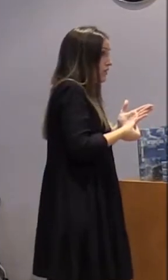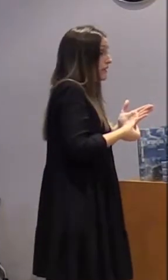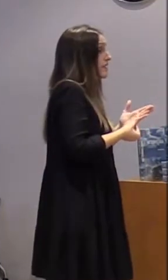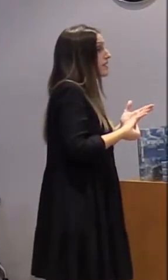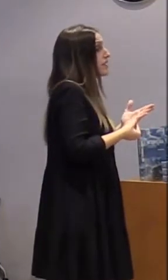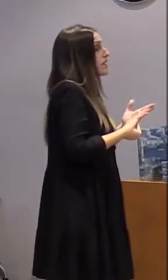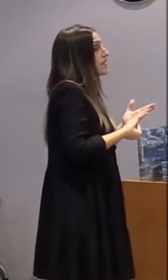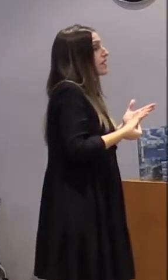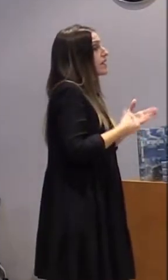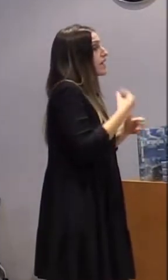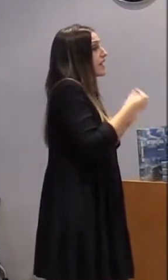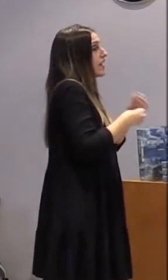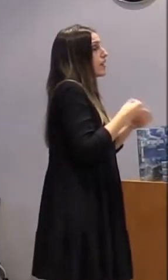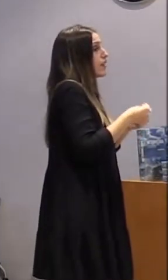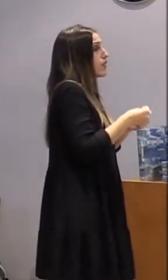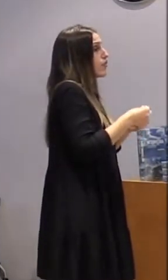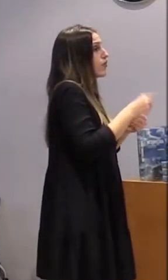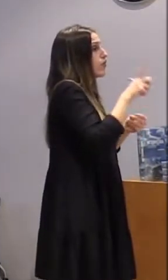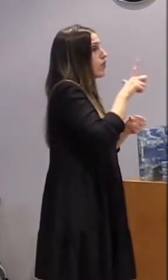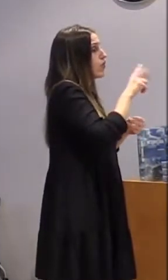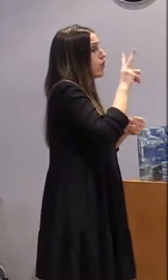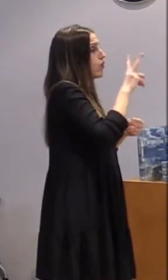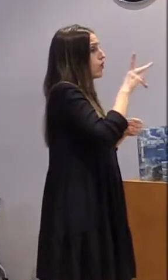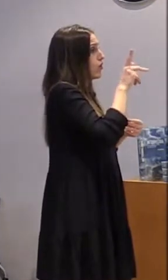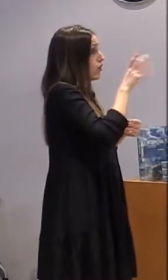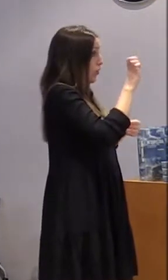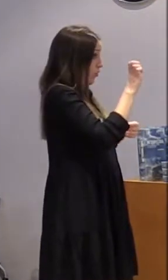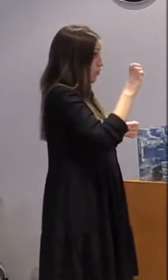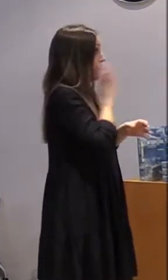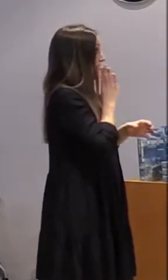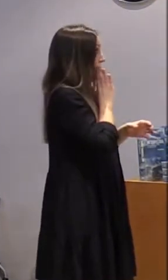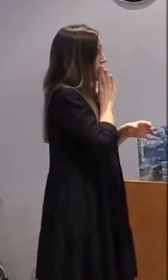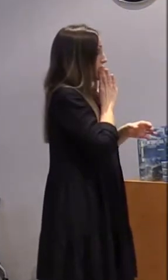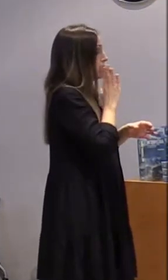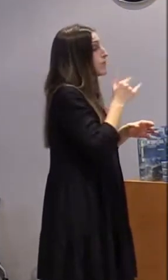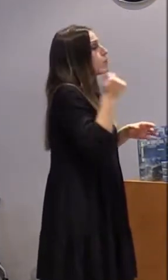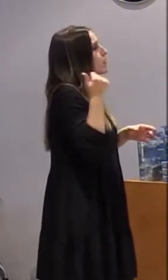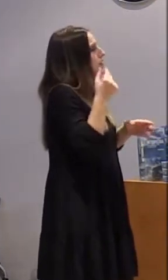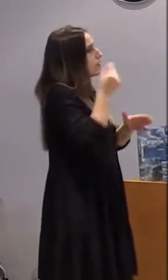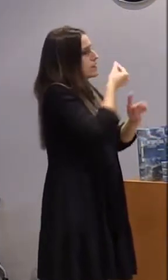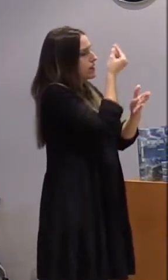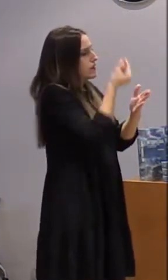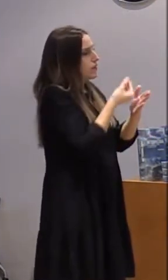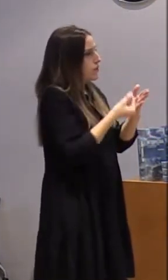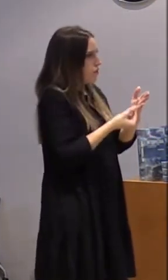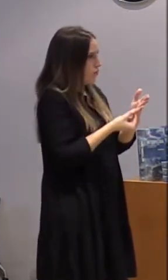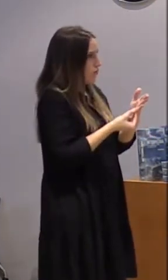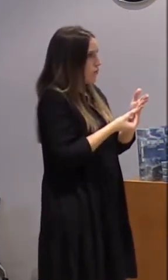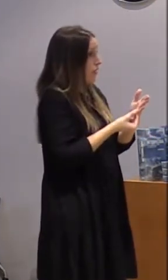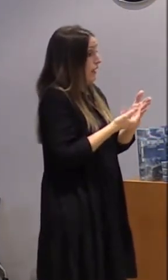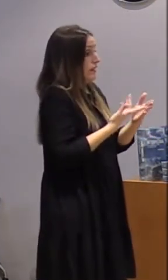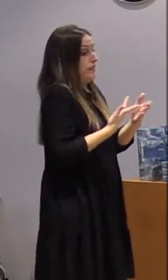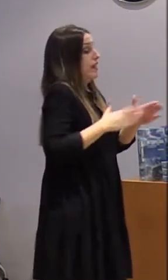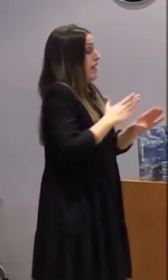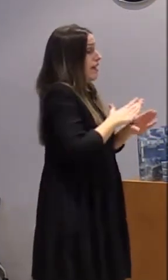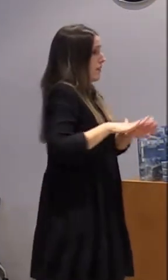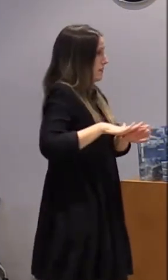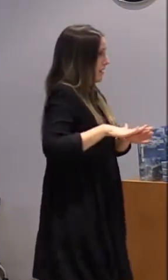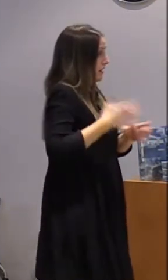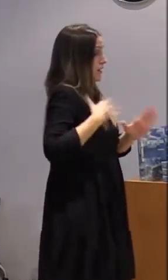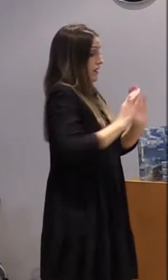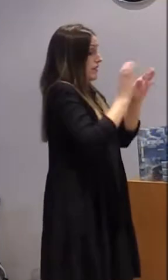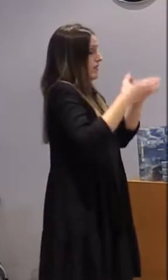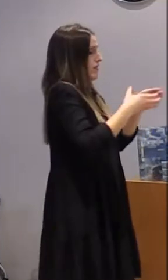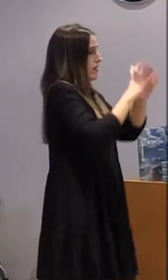dejó hecho Luke Howard. Esos dibujos, aparte de la nomenclatura en latín, aparte de la genialidad a la hora de clasificar las